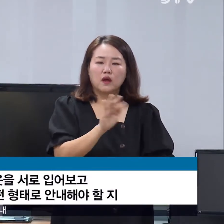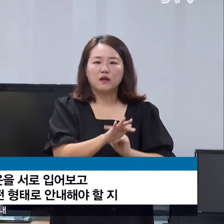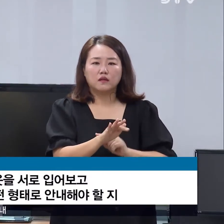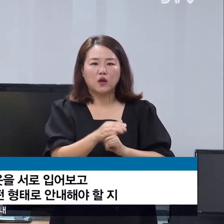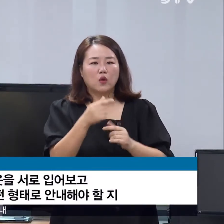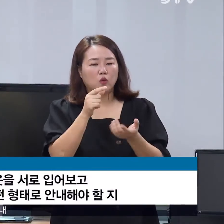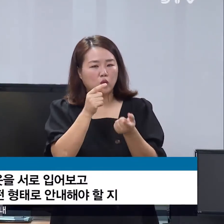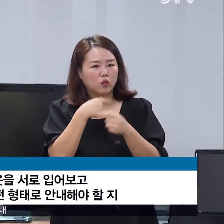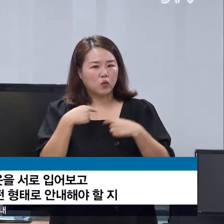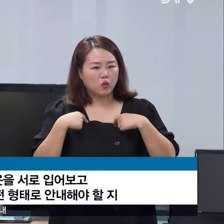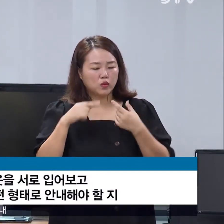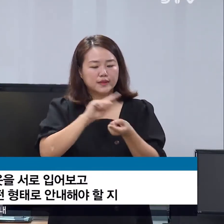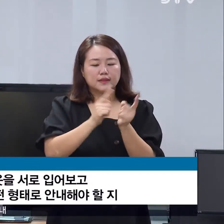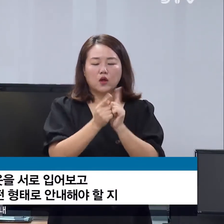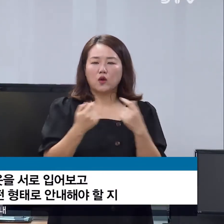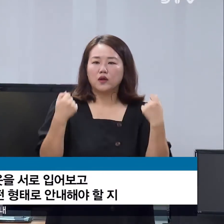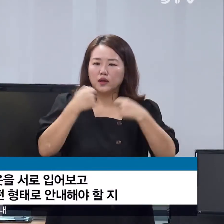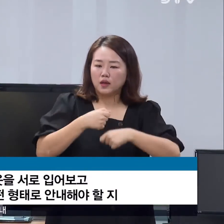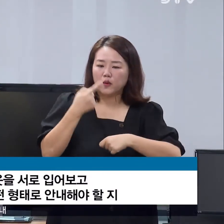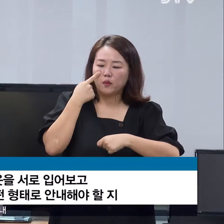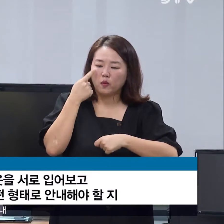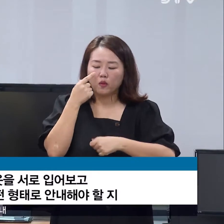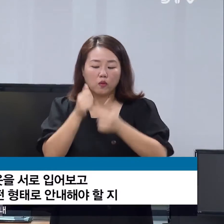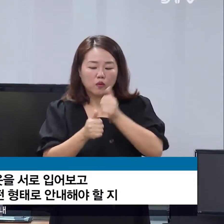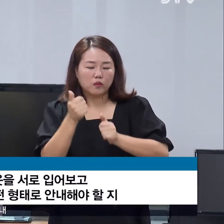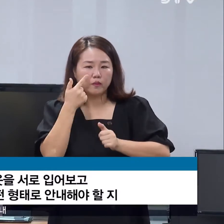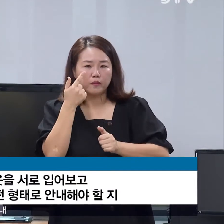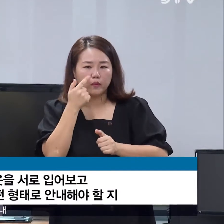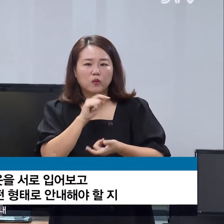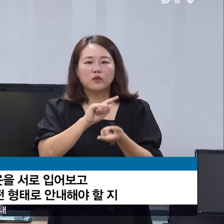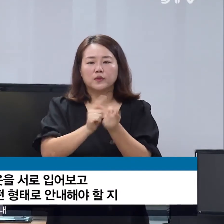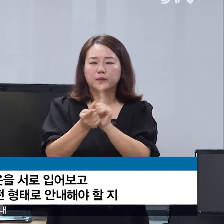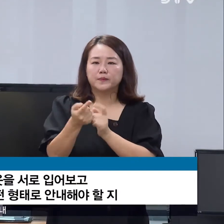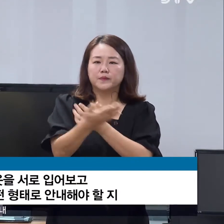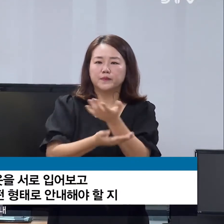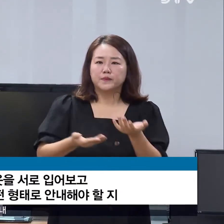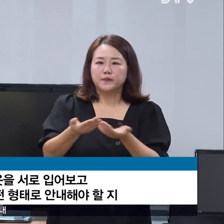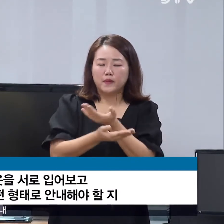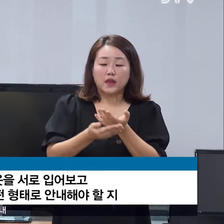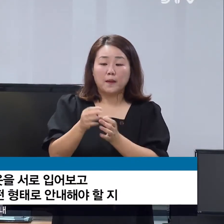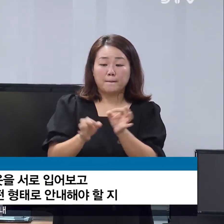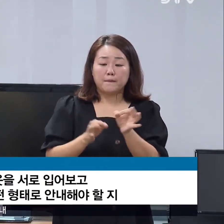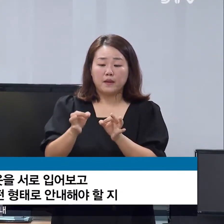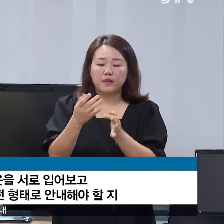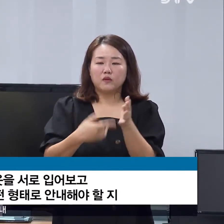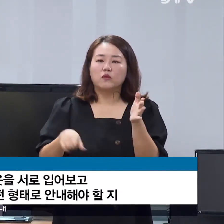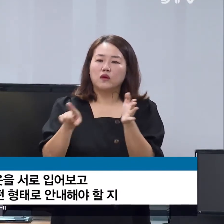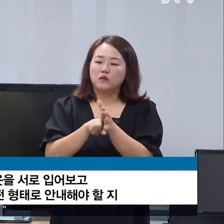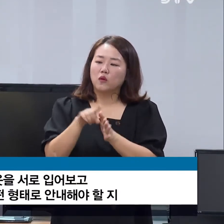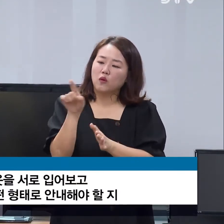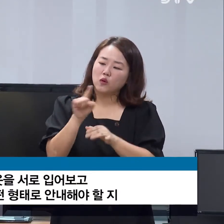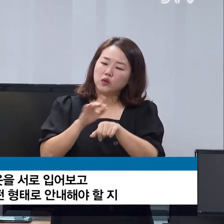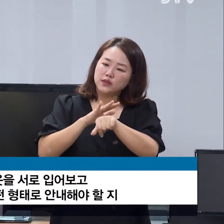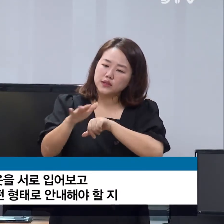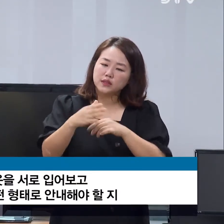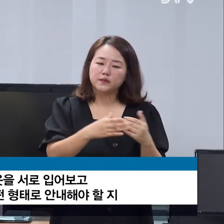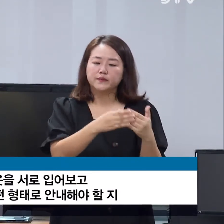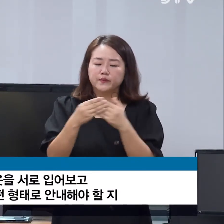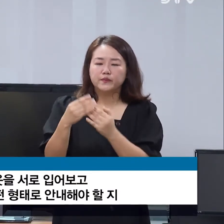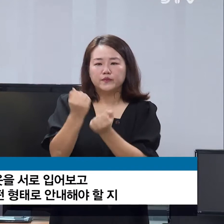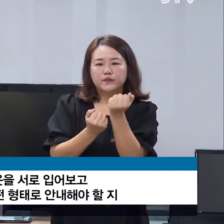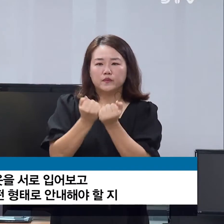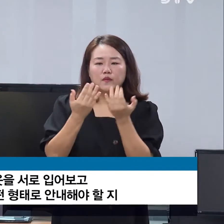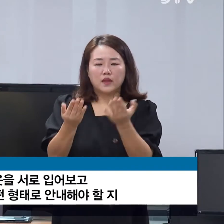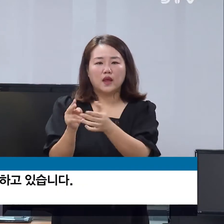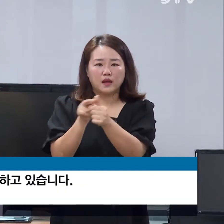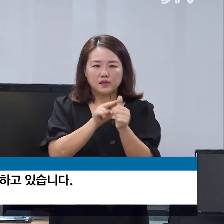뭐 입어보고 이런저런 식으로 그 판매를 할 때 어떤 형태로 안내를 해드려야